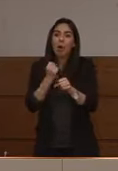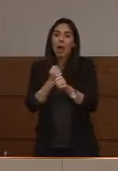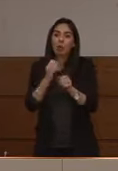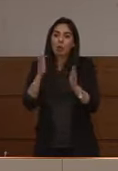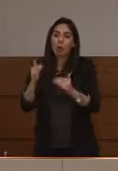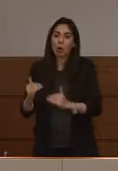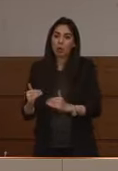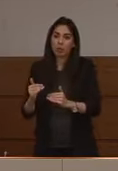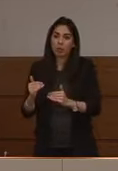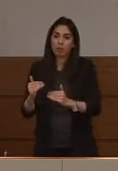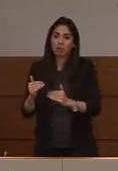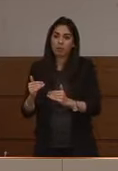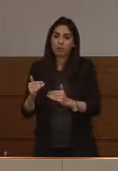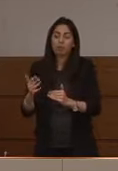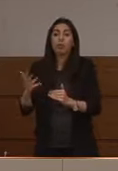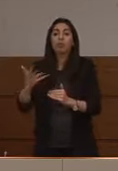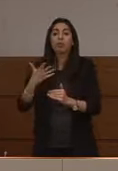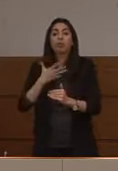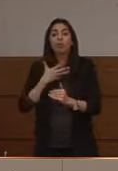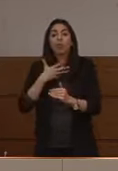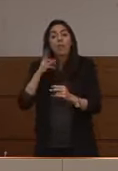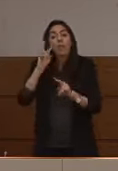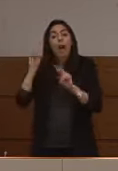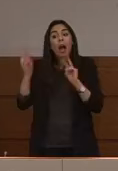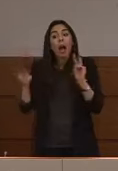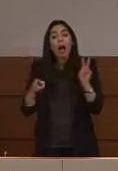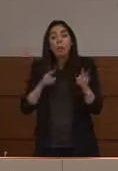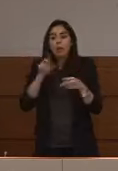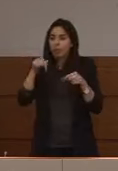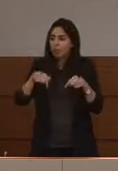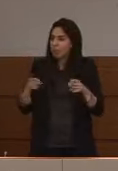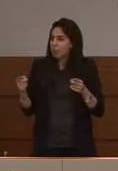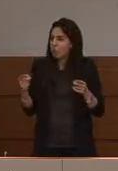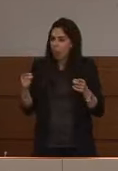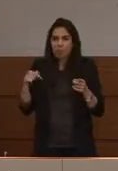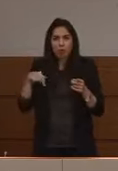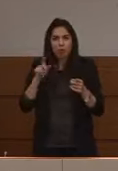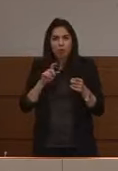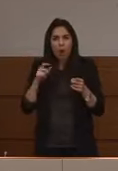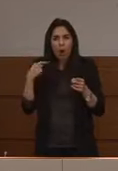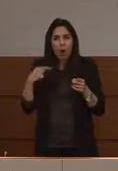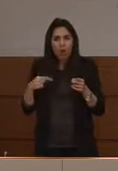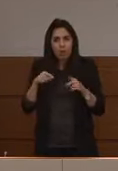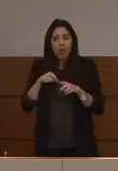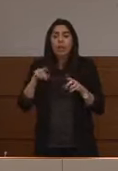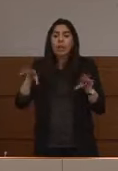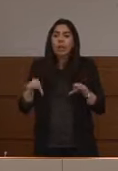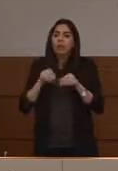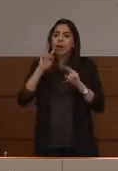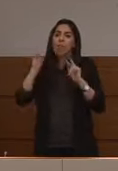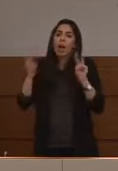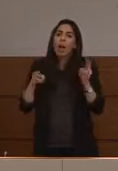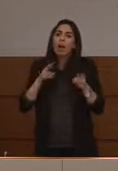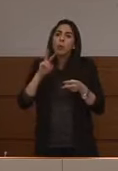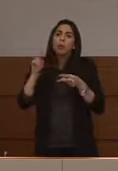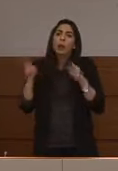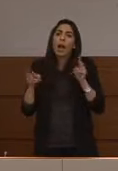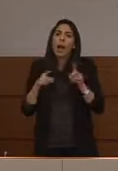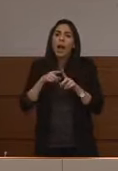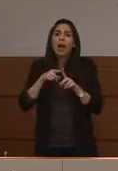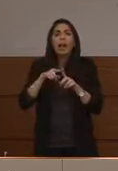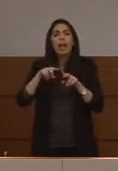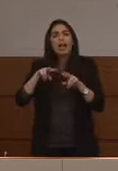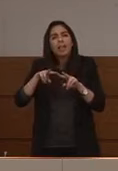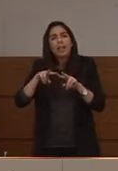valutazione in queste ore di approcci diagnostici sempre